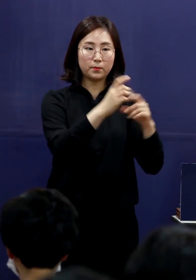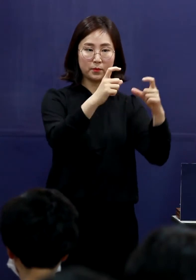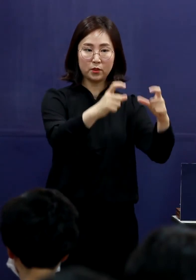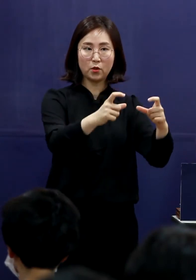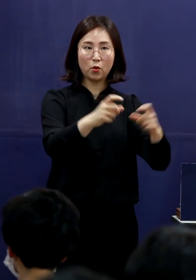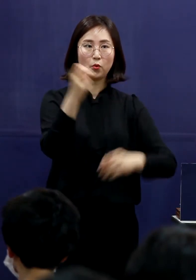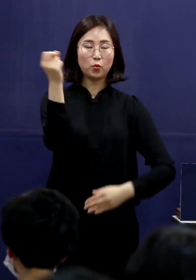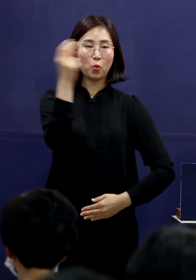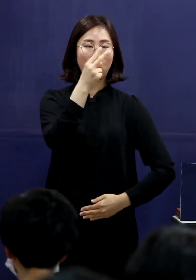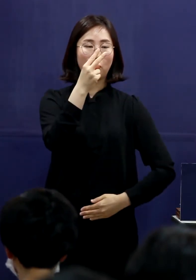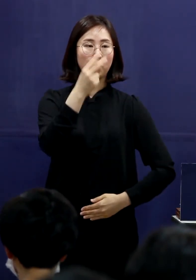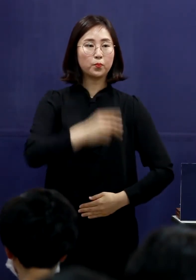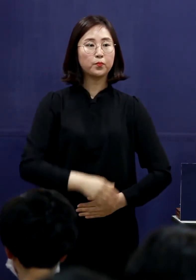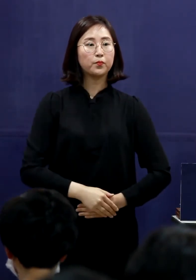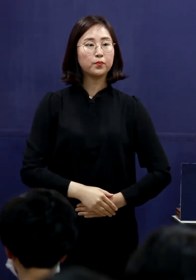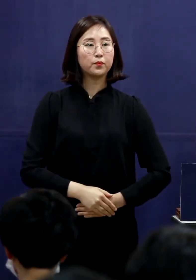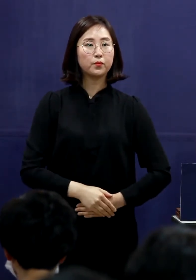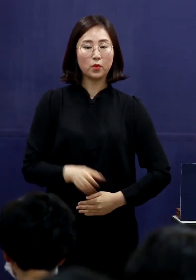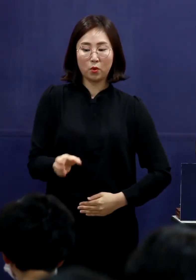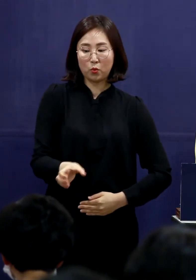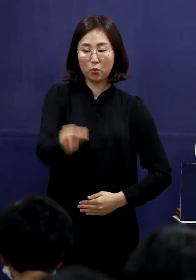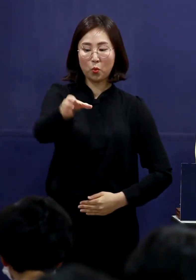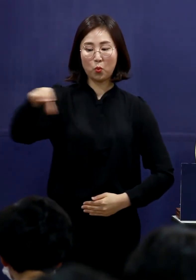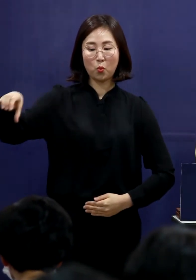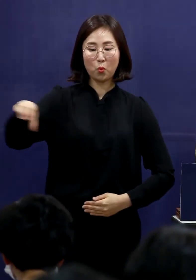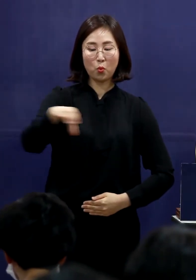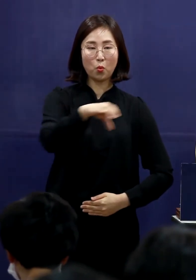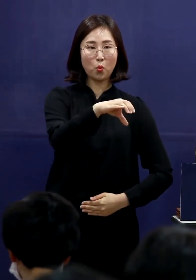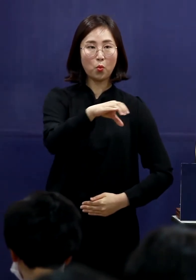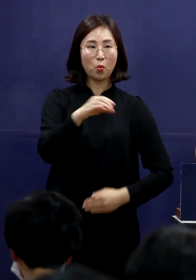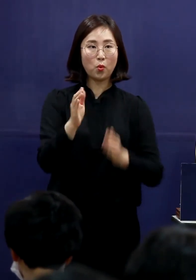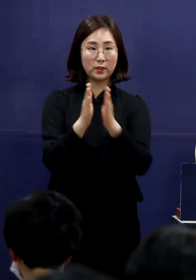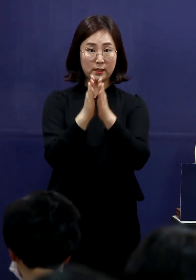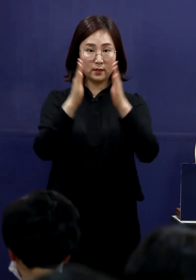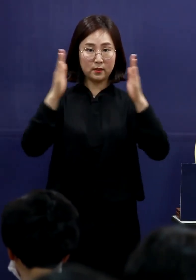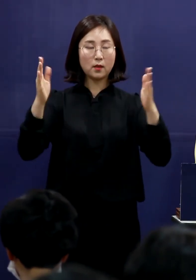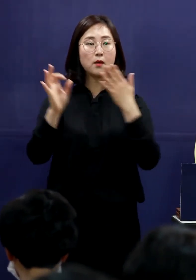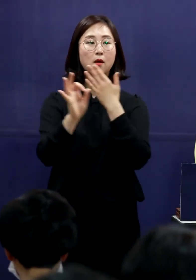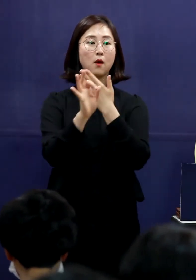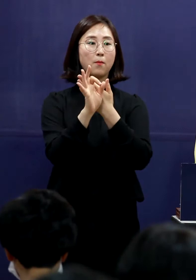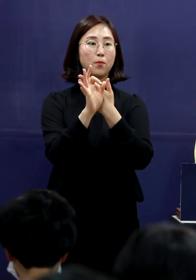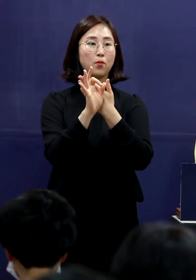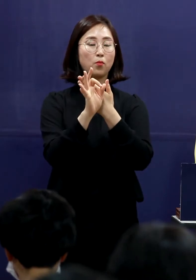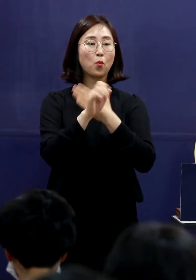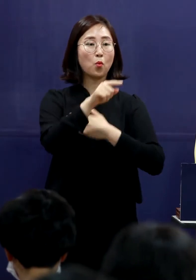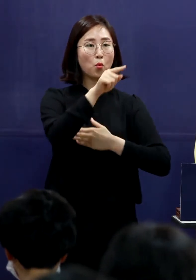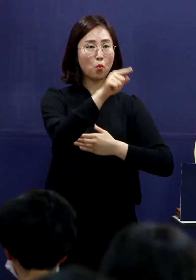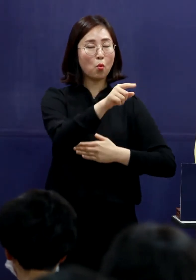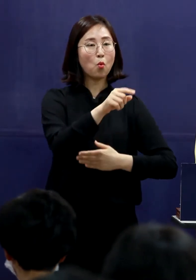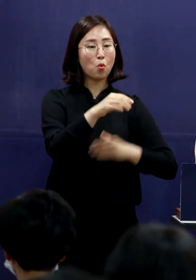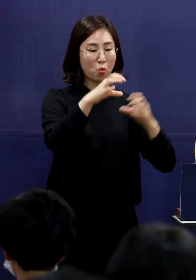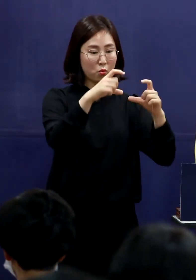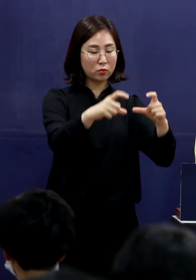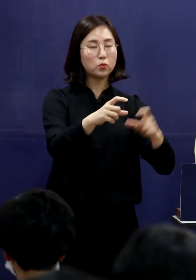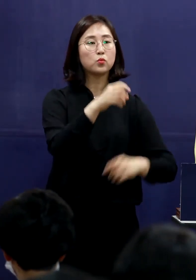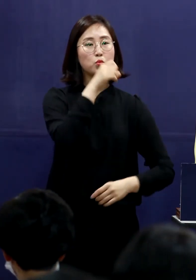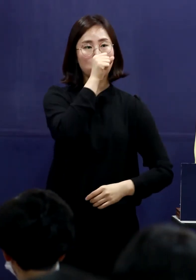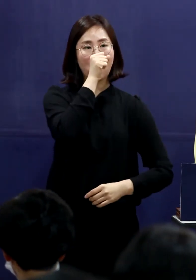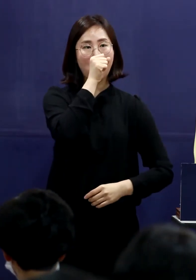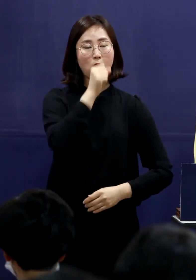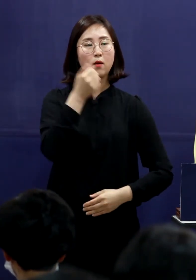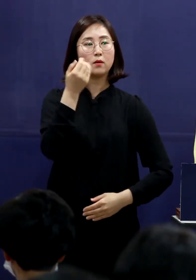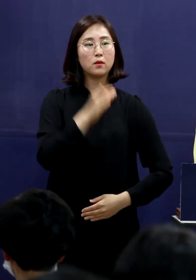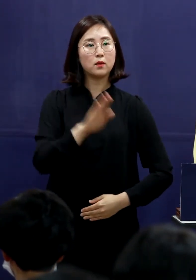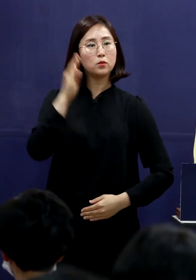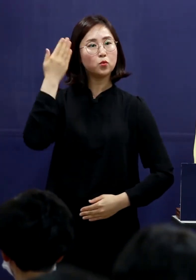개통이 되면 굉장히 유용하게 쓰일 수 있는 그런 위치라고 생각이 되거든요. 최근에